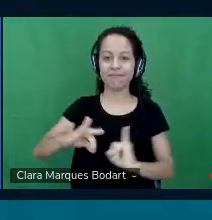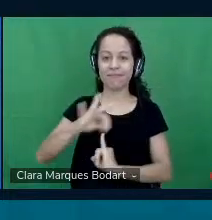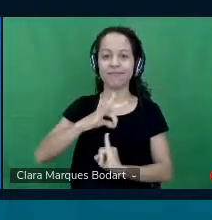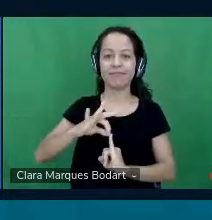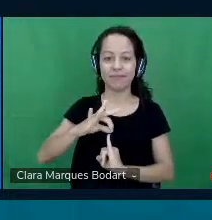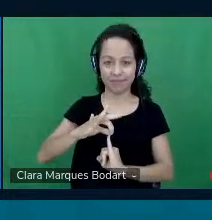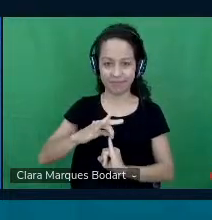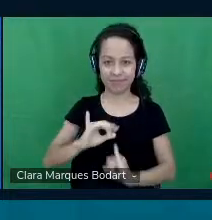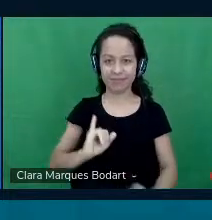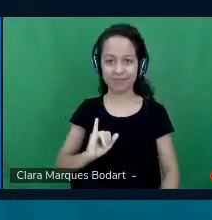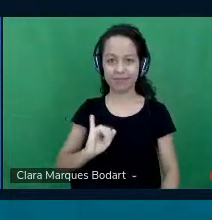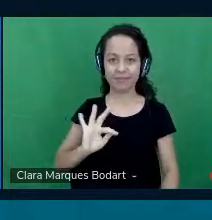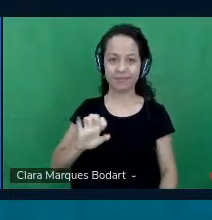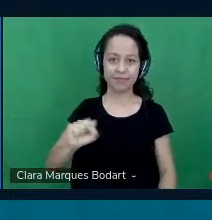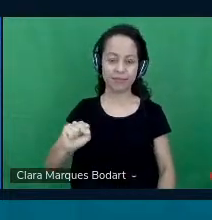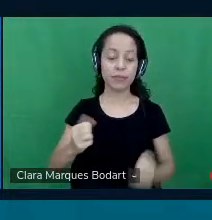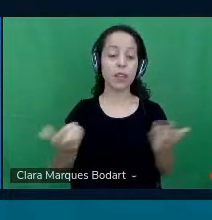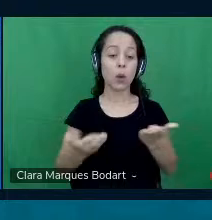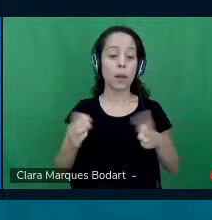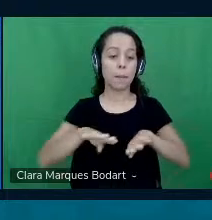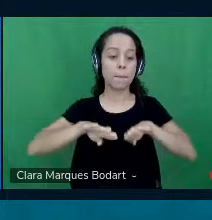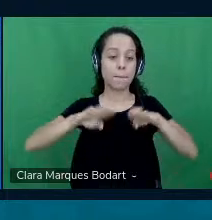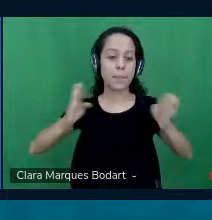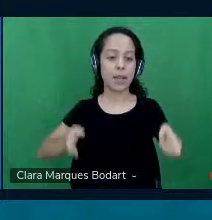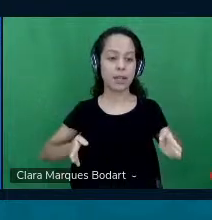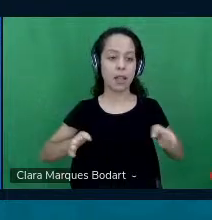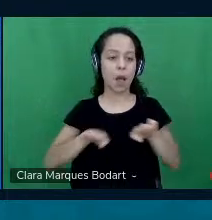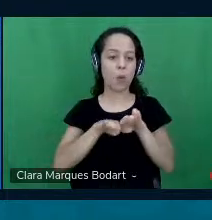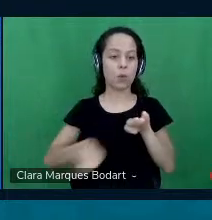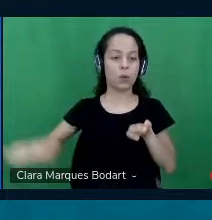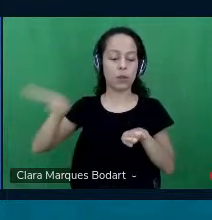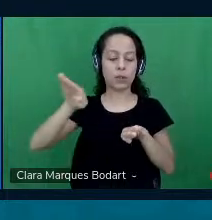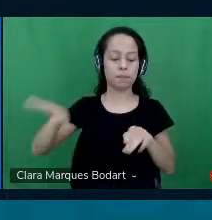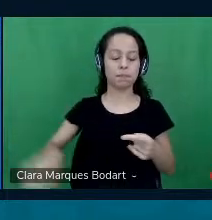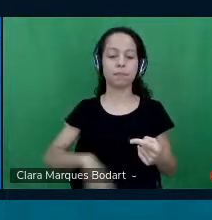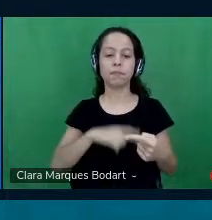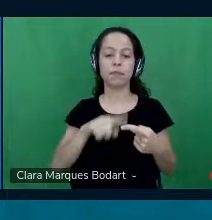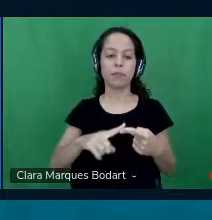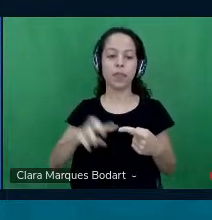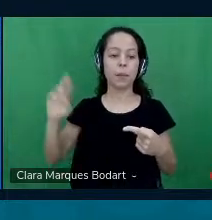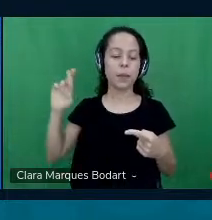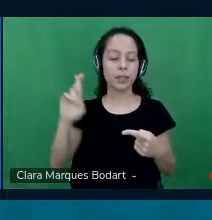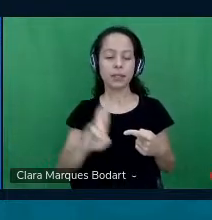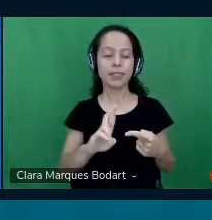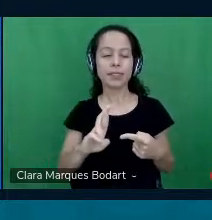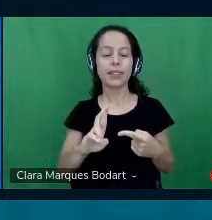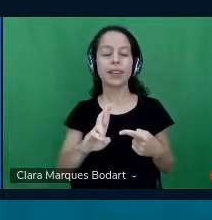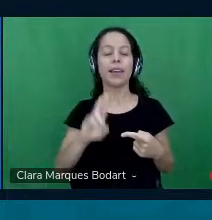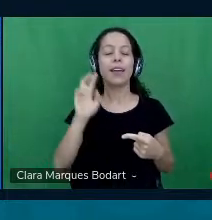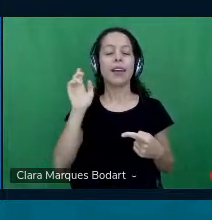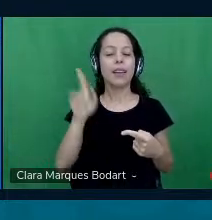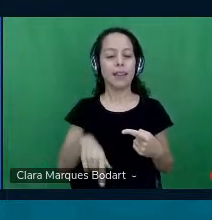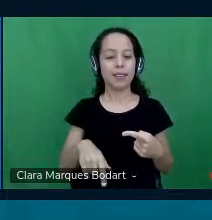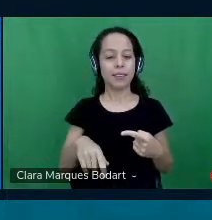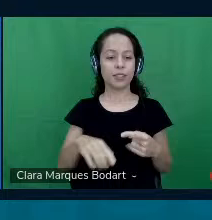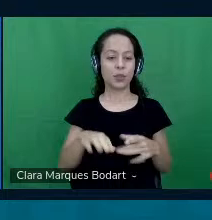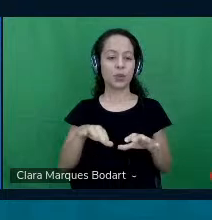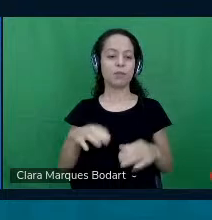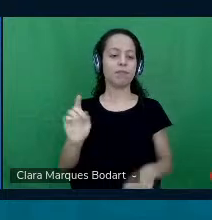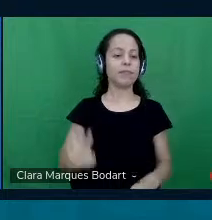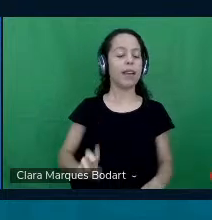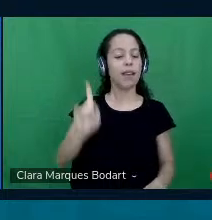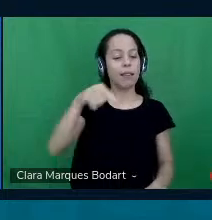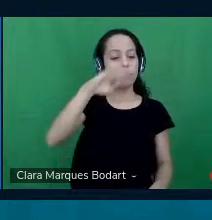da mesa de autoridades, representando o Conselho Nacional das instituições da Rede Federal de Educação